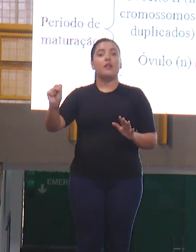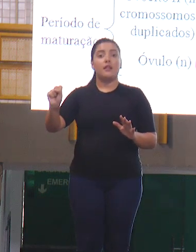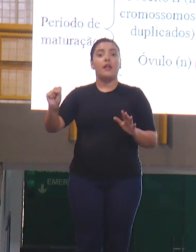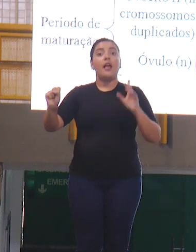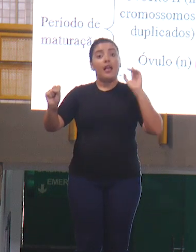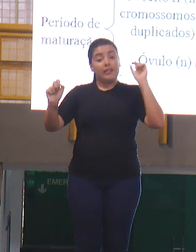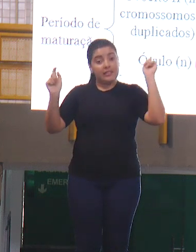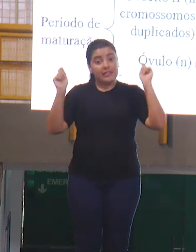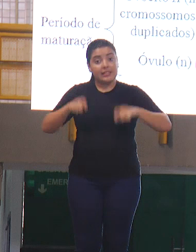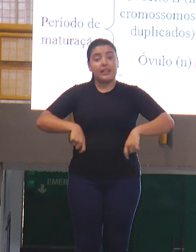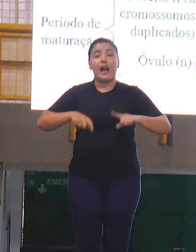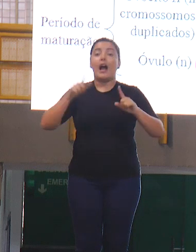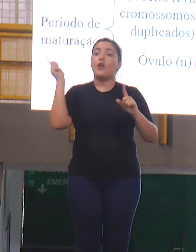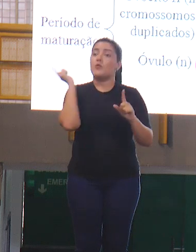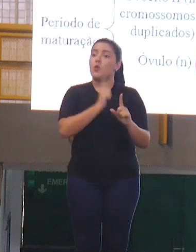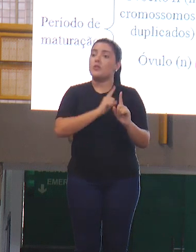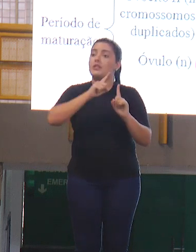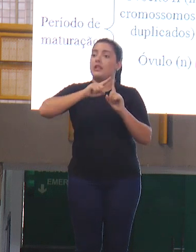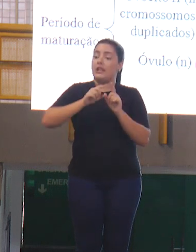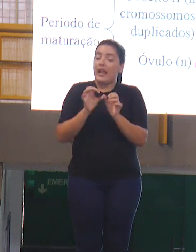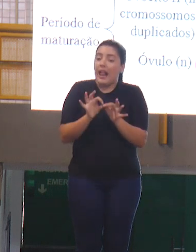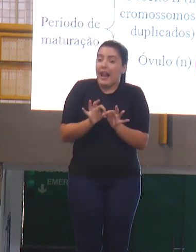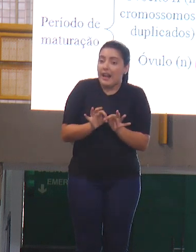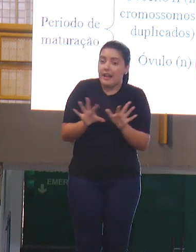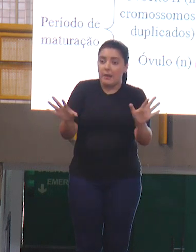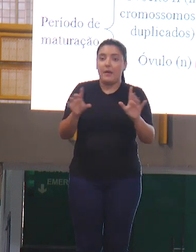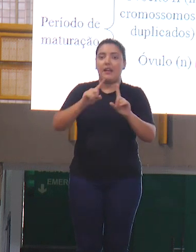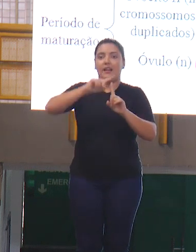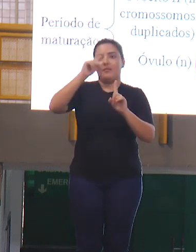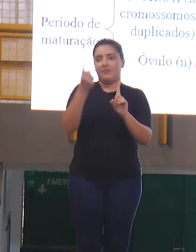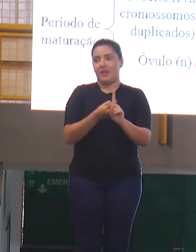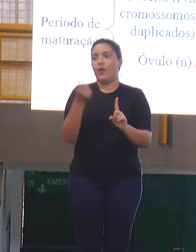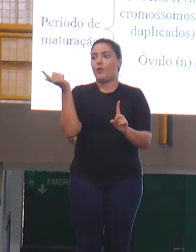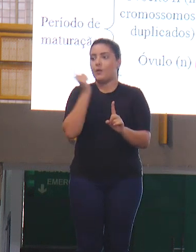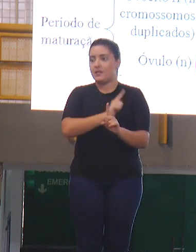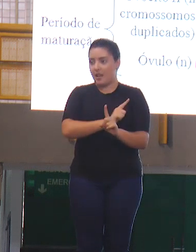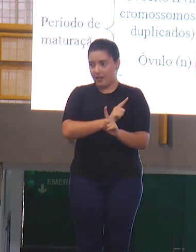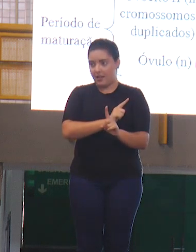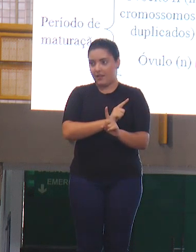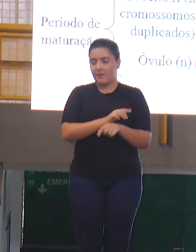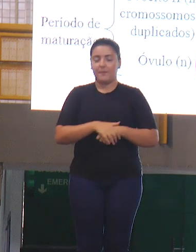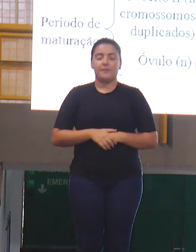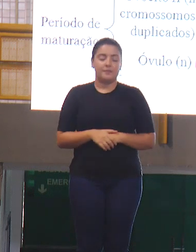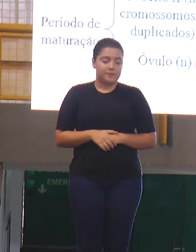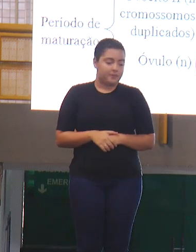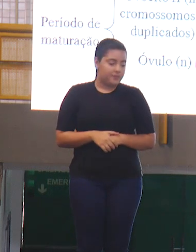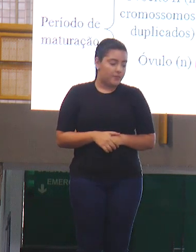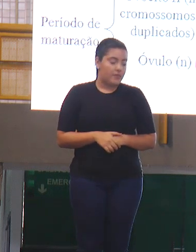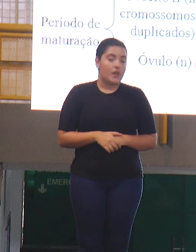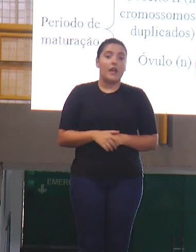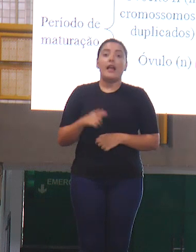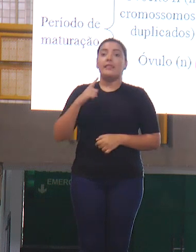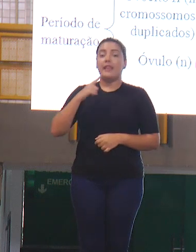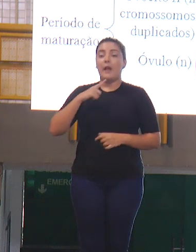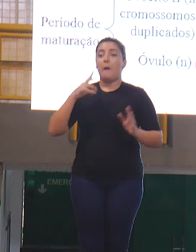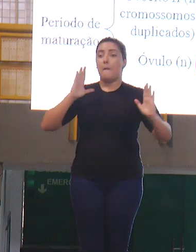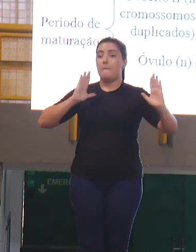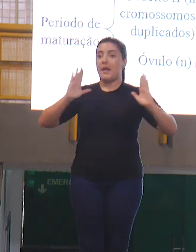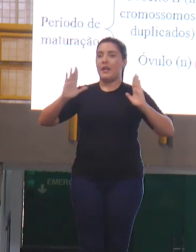Óvulos viáveis a ser liberado durante o ciclo menstrual. Esse ciclo